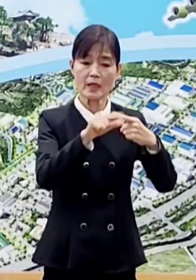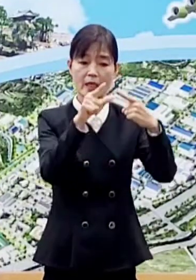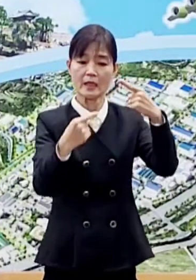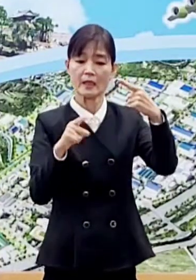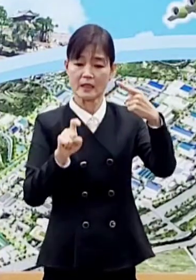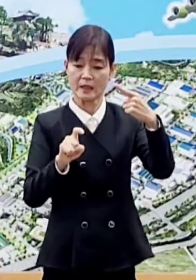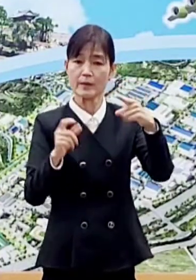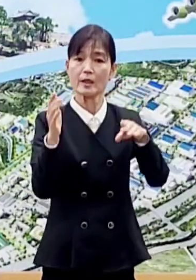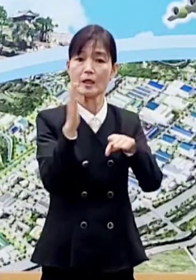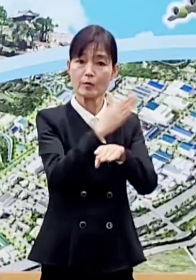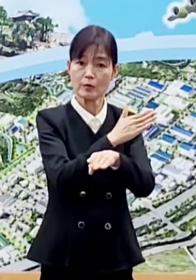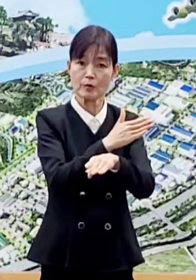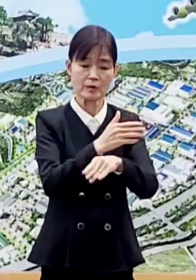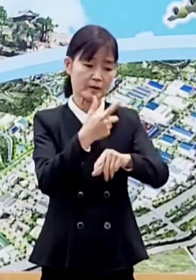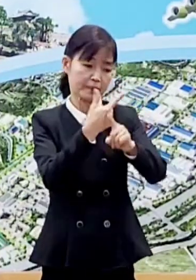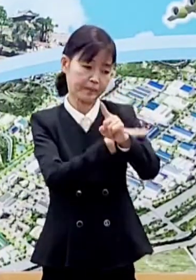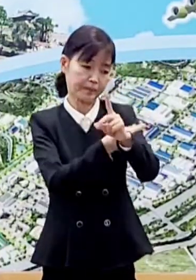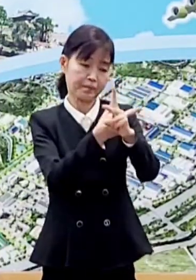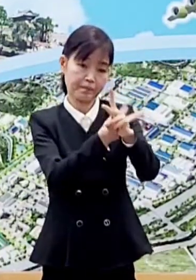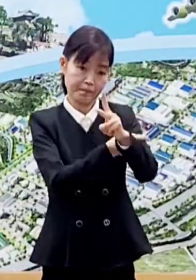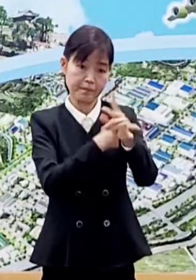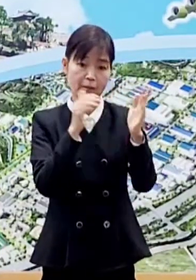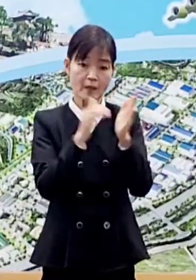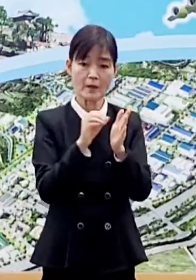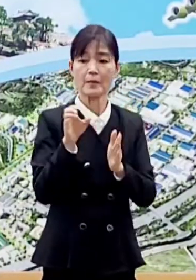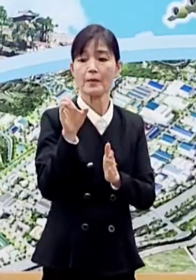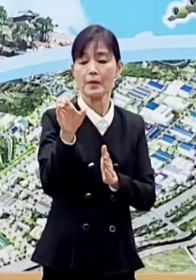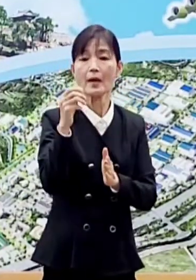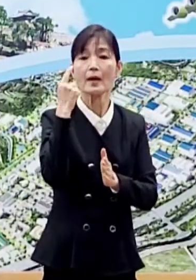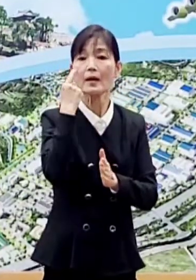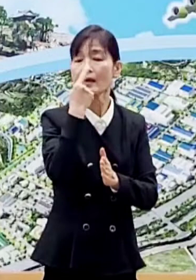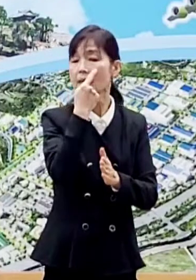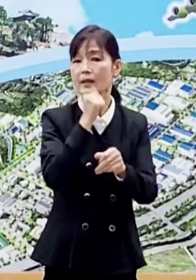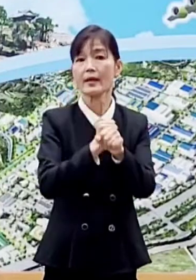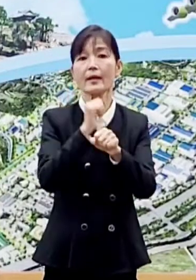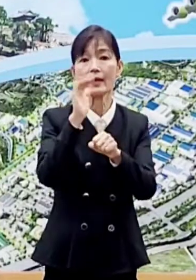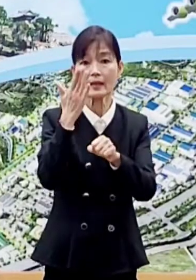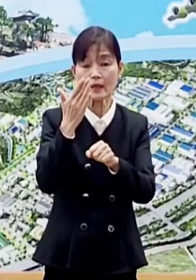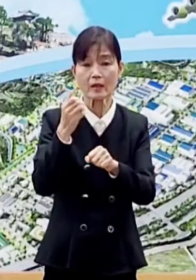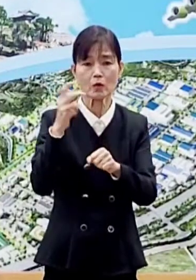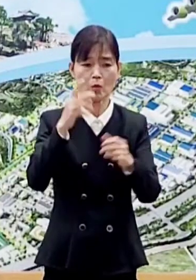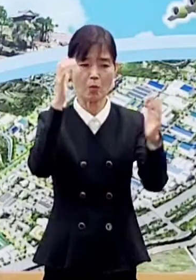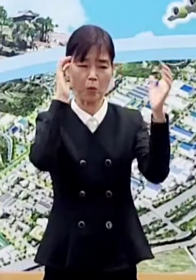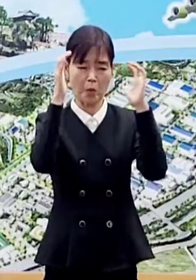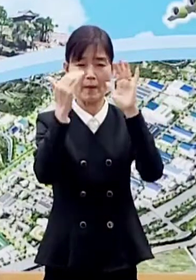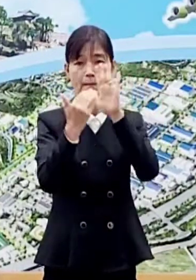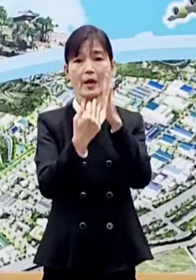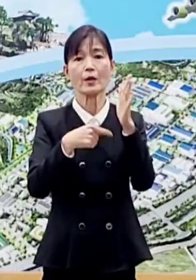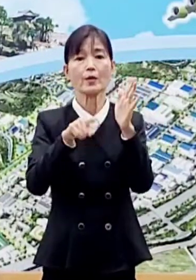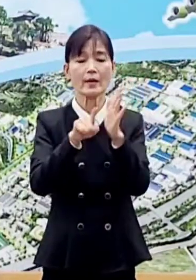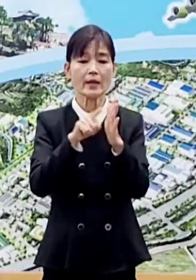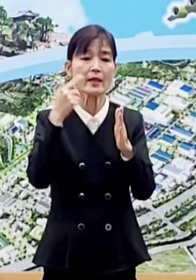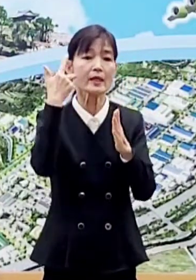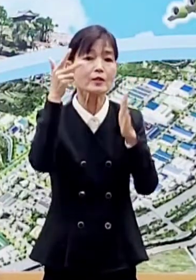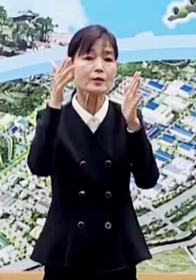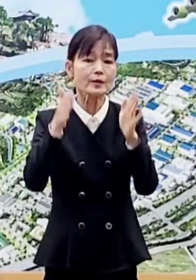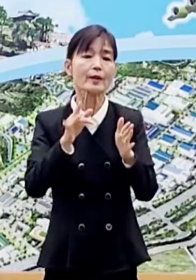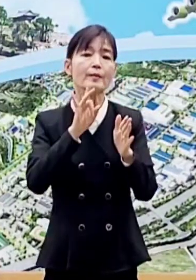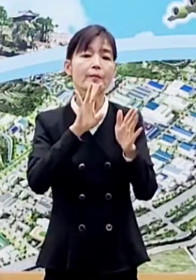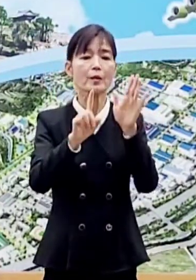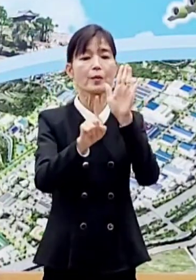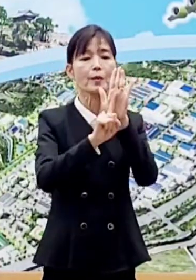10일부터 방역 패스가 적용되며 다만 현장의 혼란을 최소화하기 위하여 일주일 동안 계도